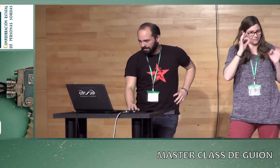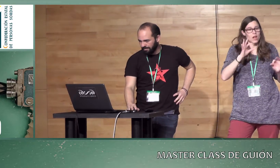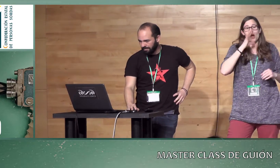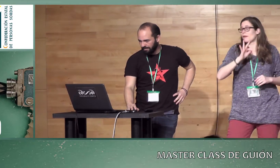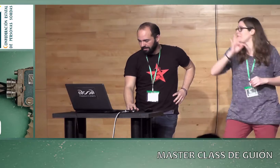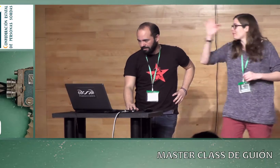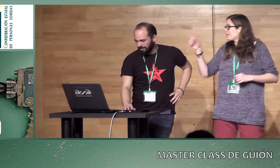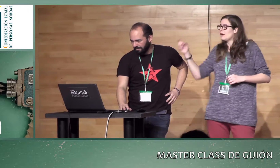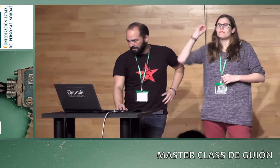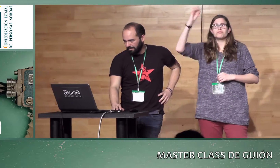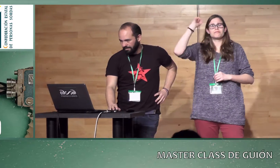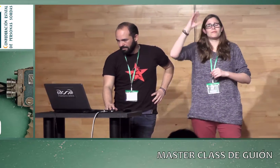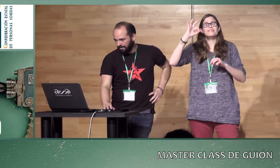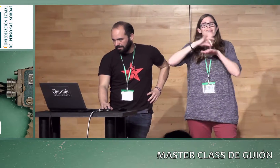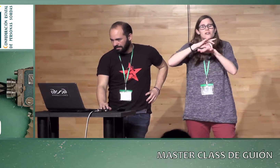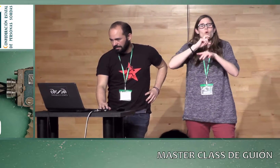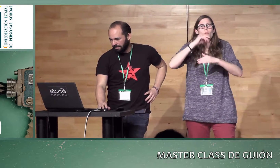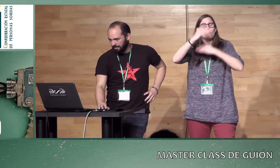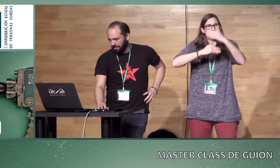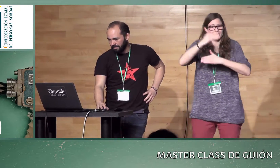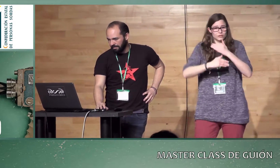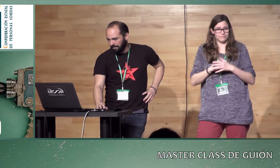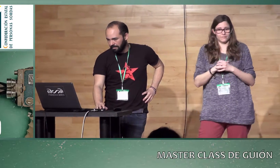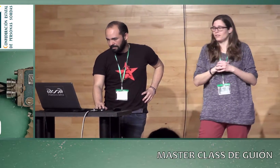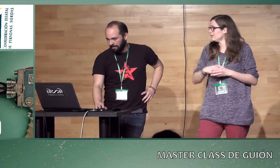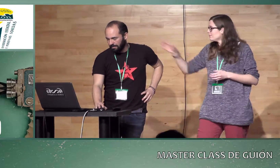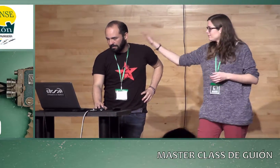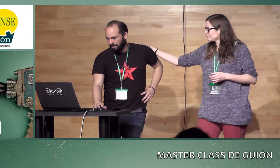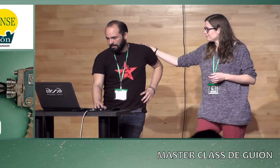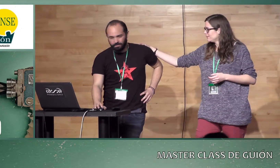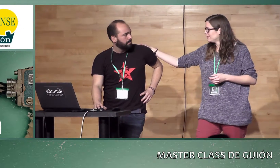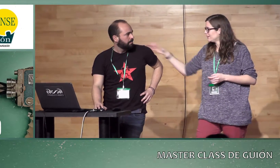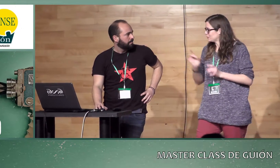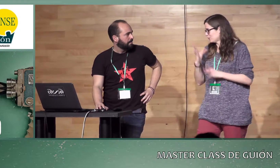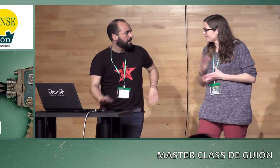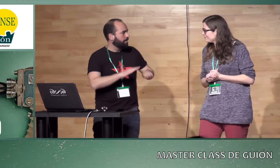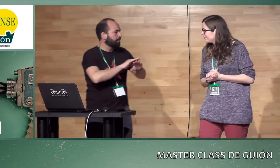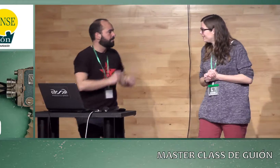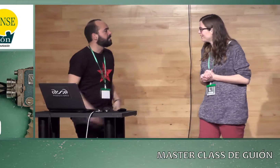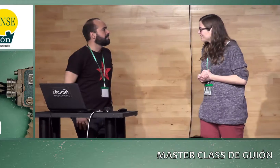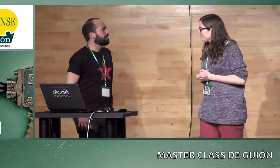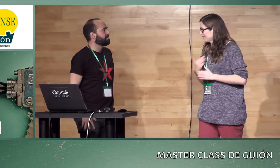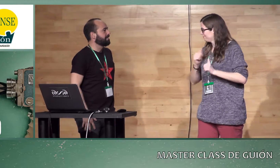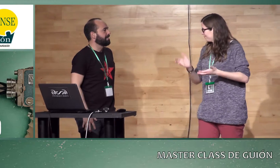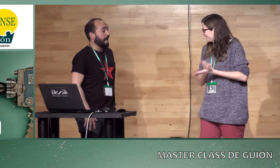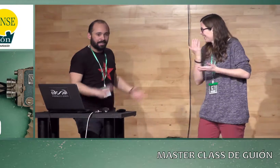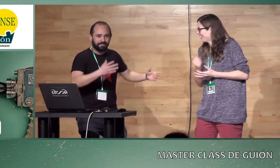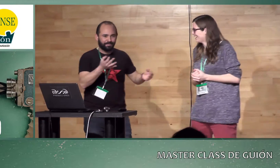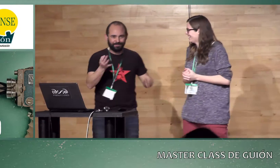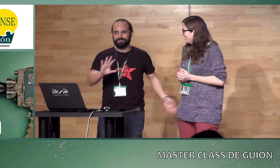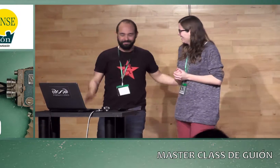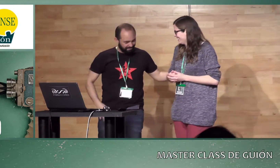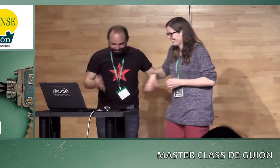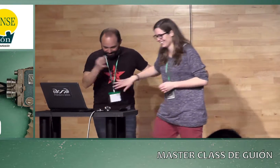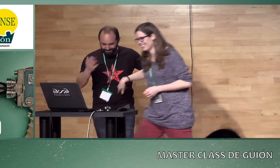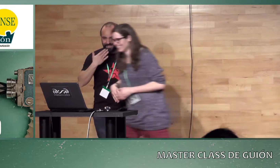Bueno, yo creo que ha sido interesante. Ahora van a dar una charla sobre cómo elaborar un guión. Pues mucha suerte. Pues ya podéis